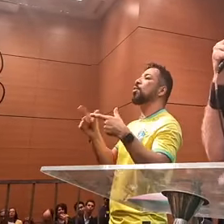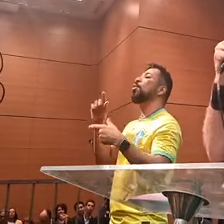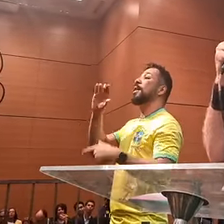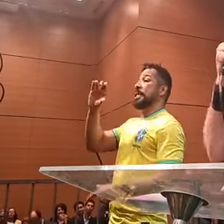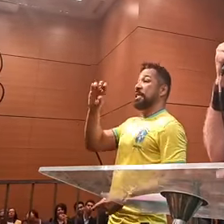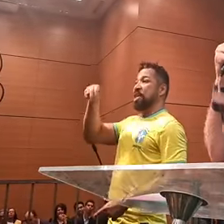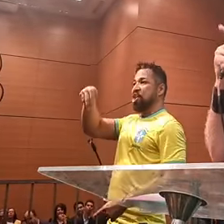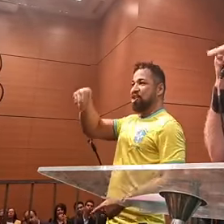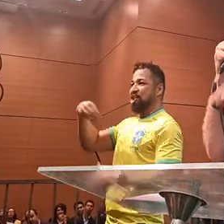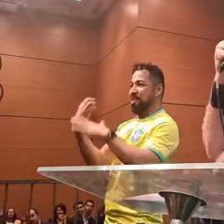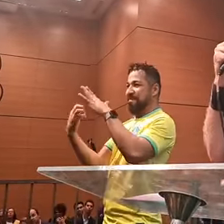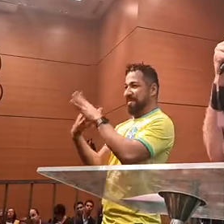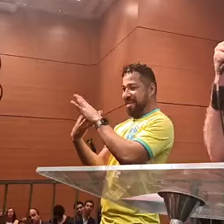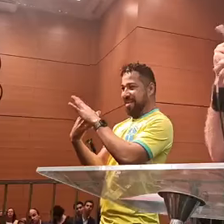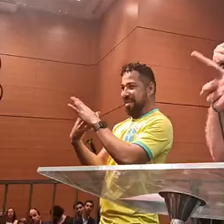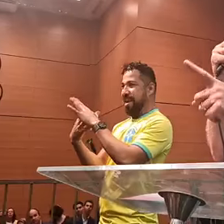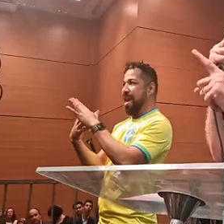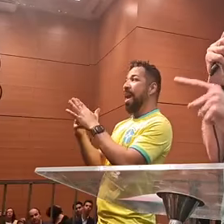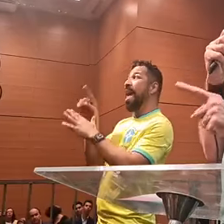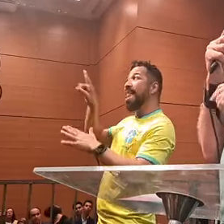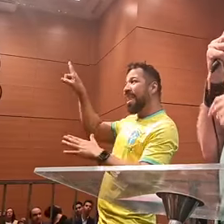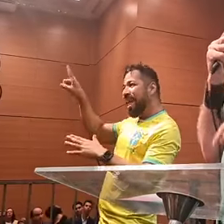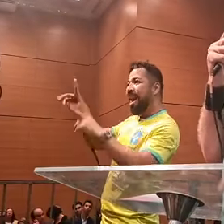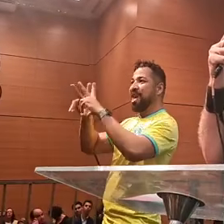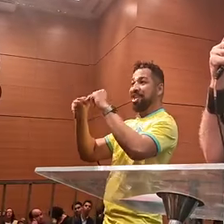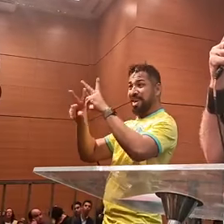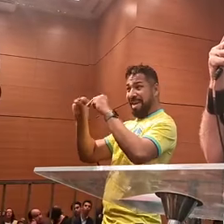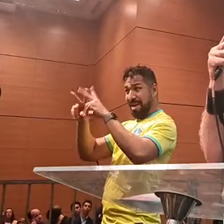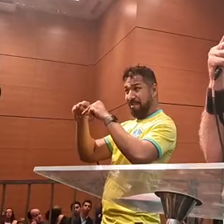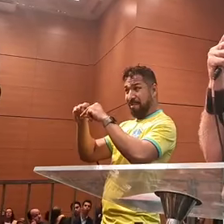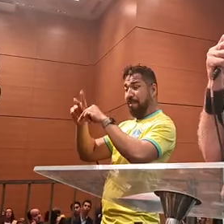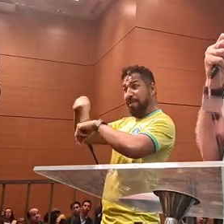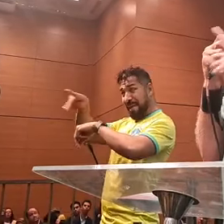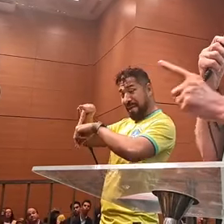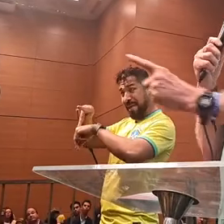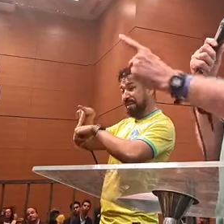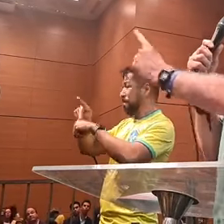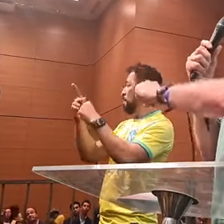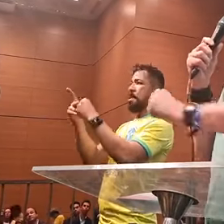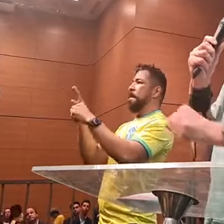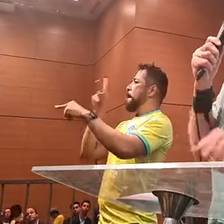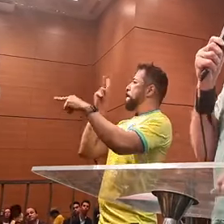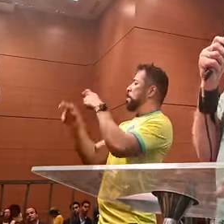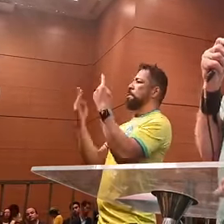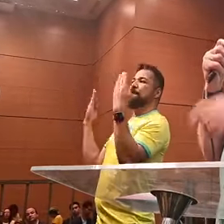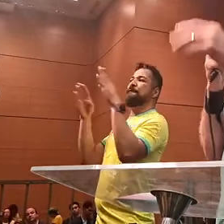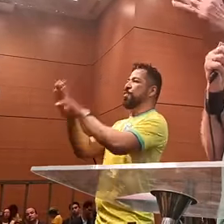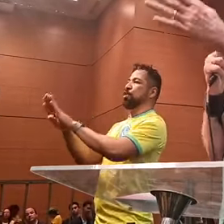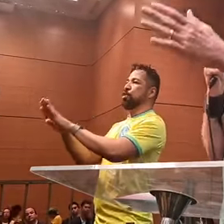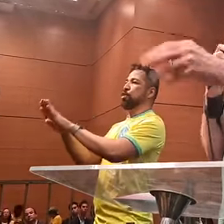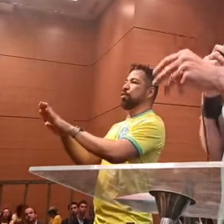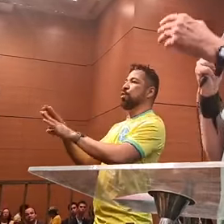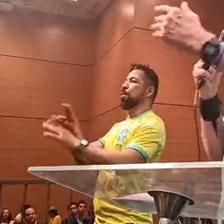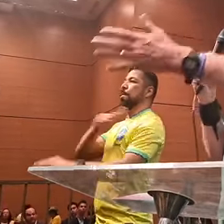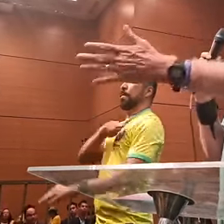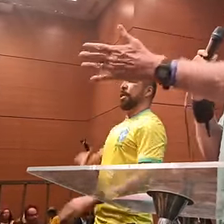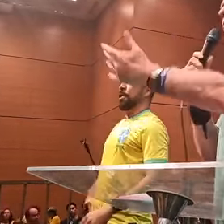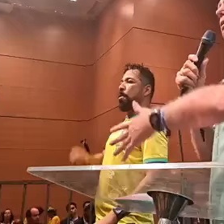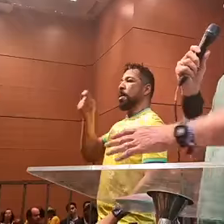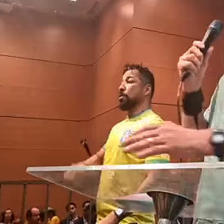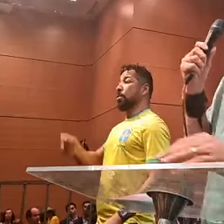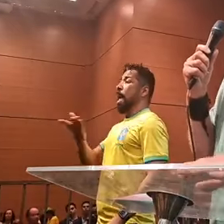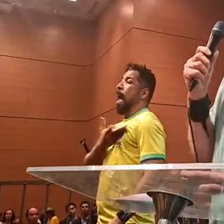CNN teve o seu sinal cortado lá na Nicarágua, pelo Ortega,